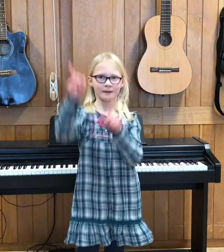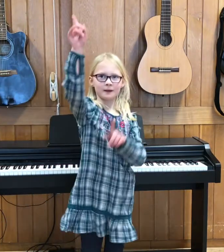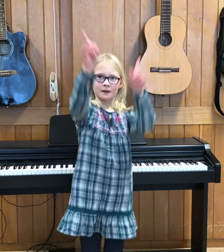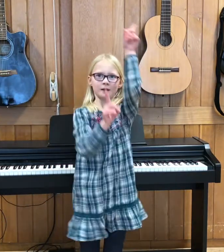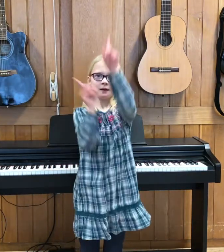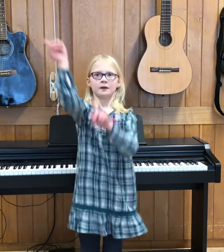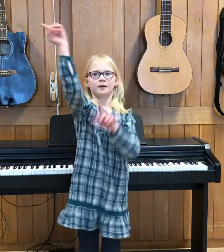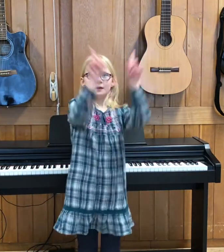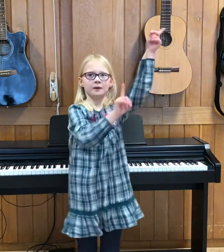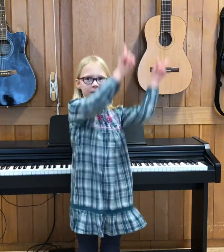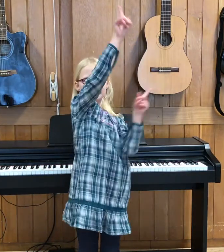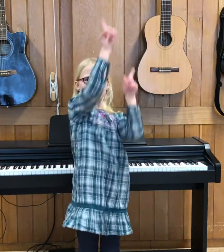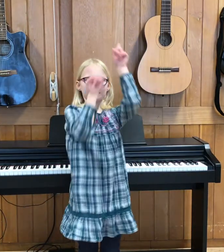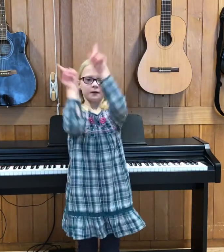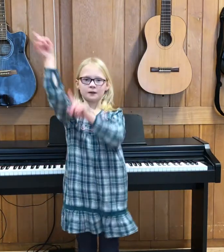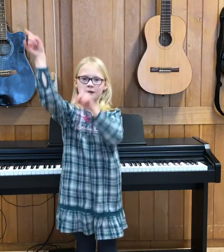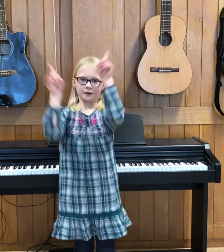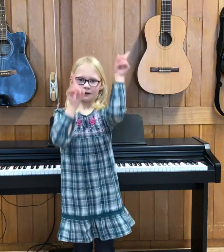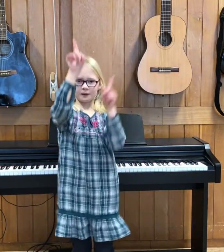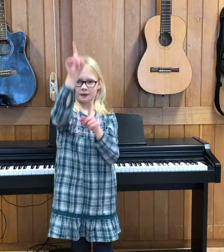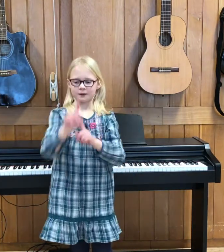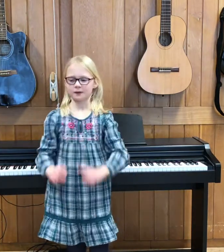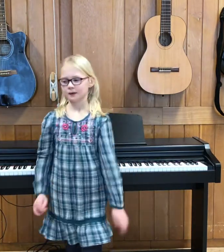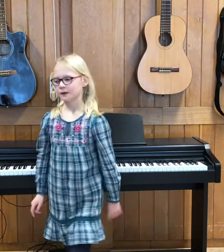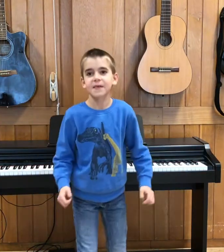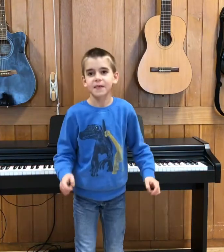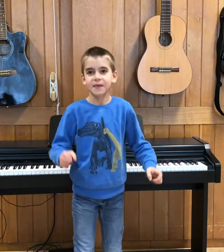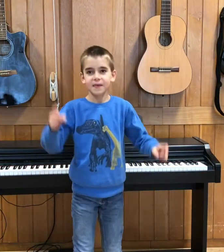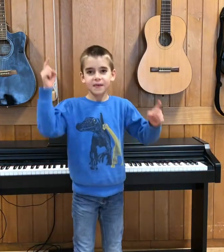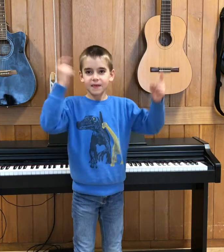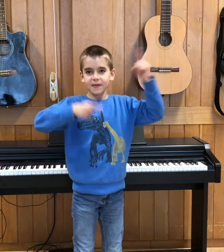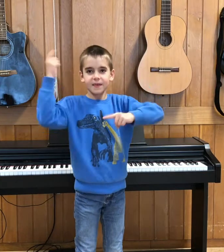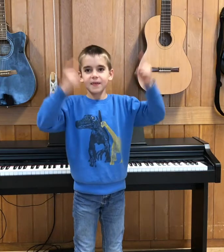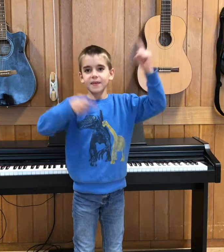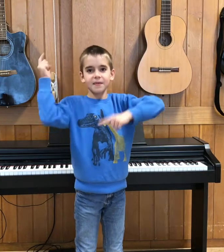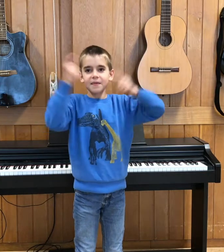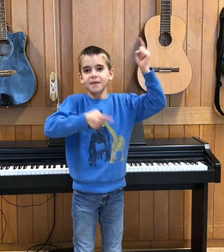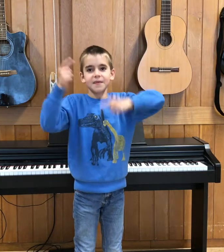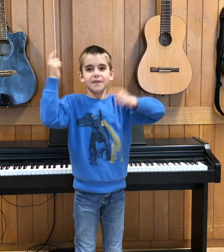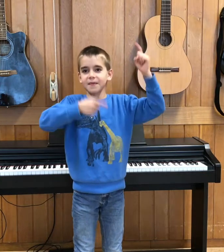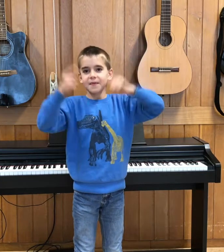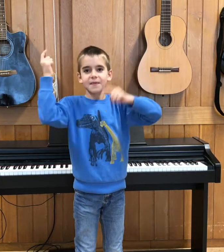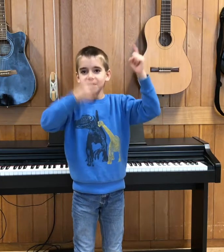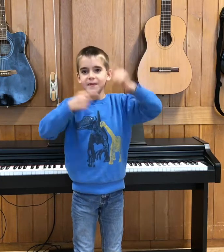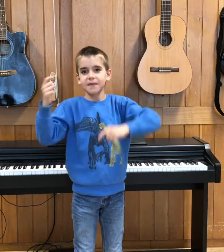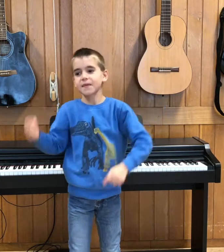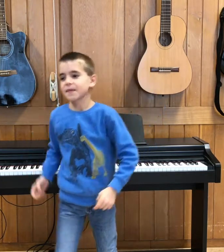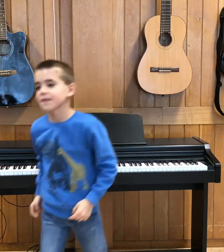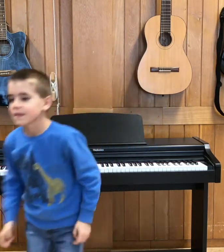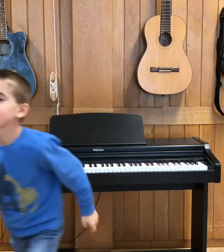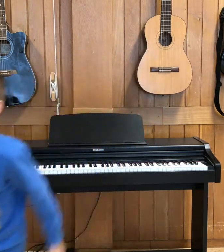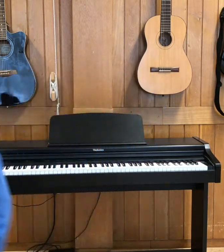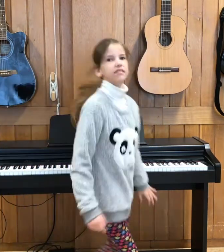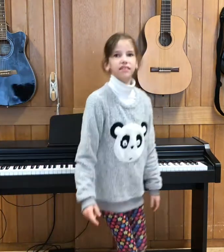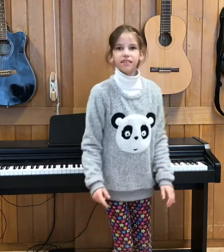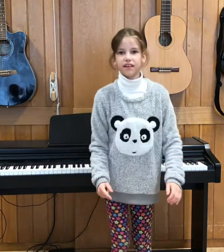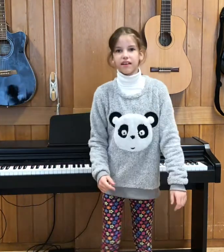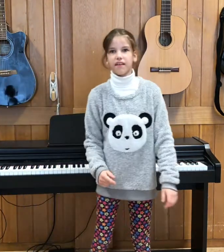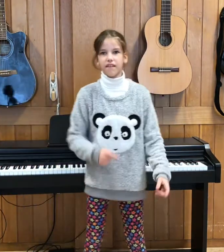Feuerwerk, Feuerwerk,